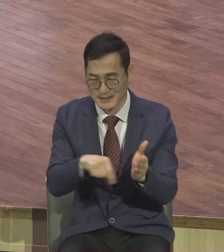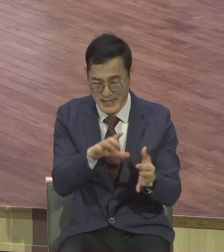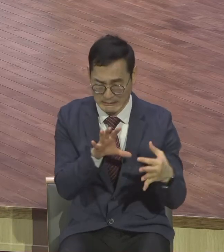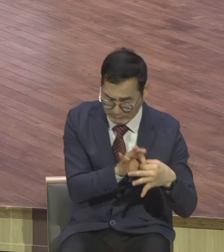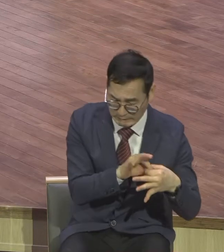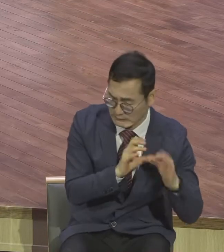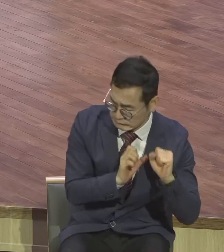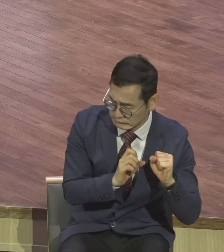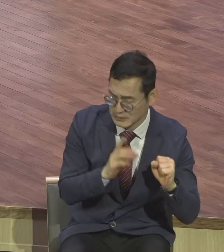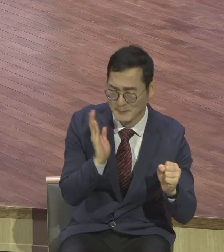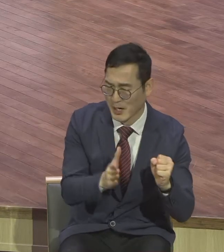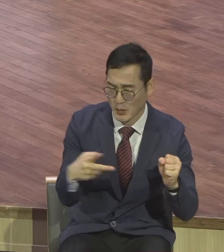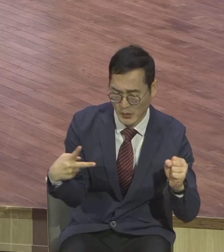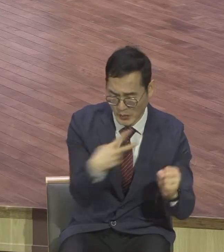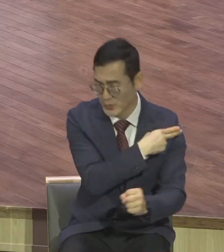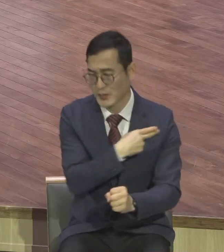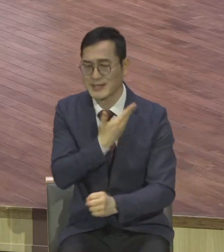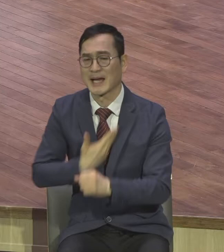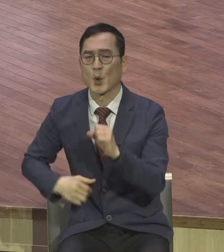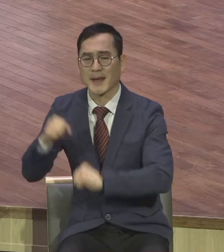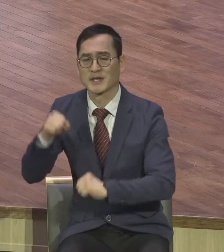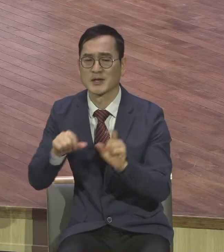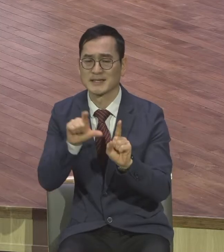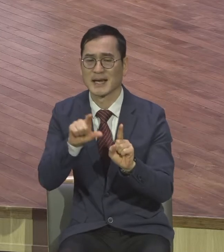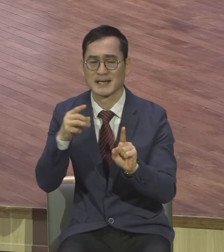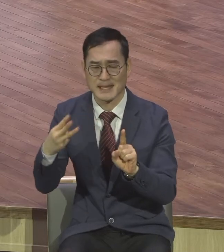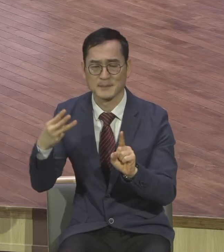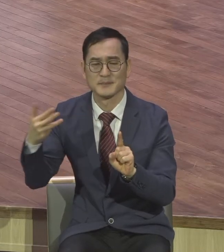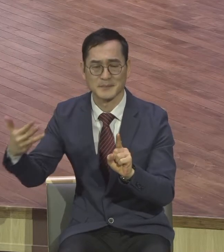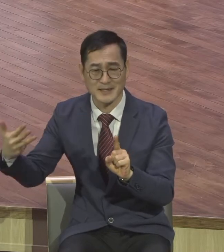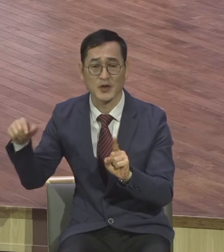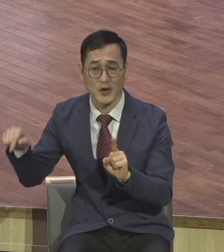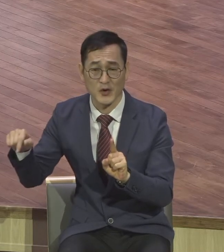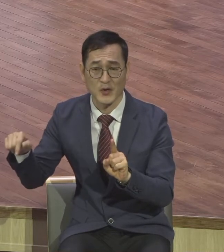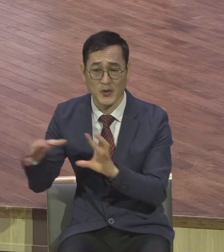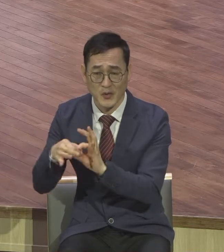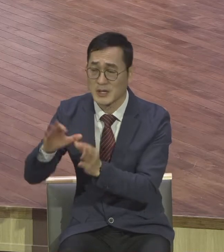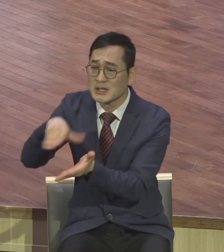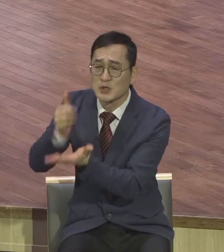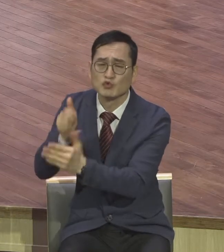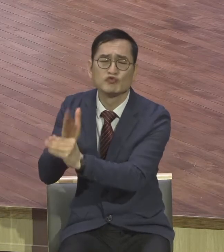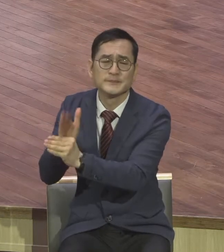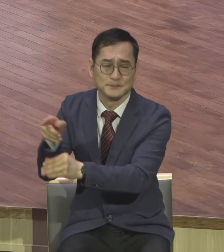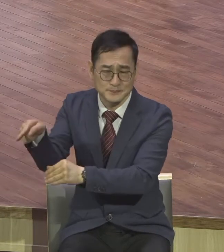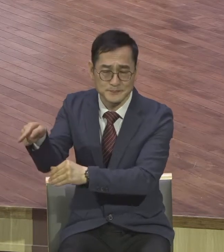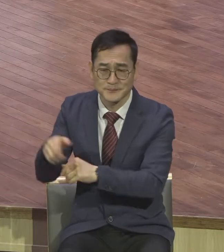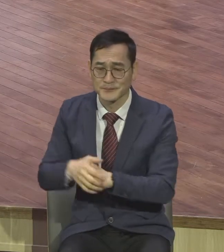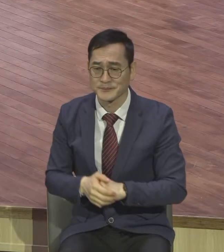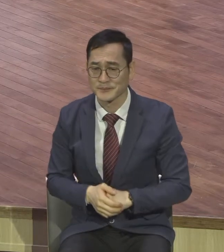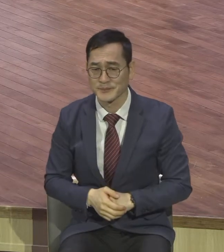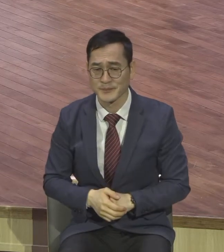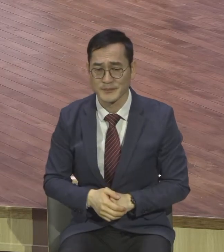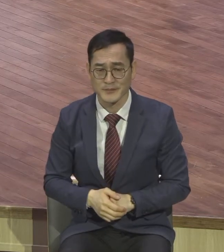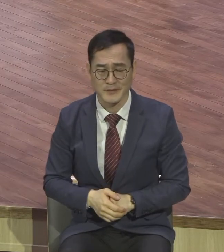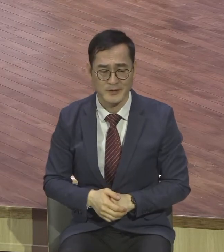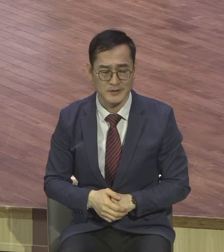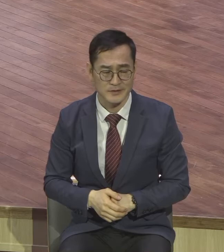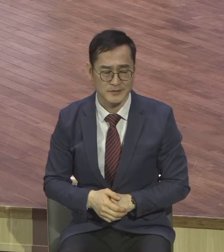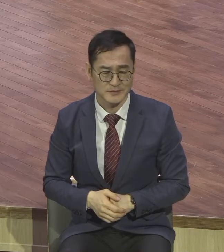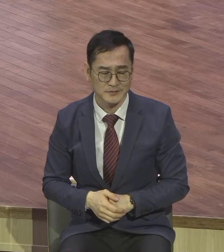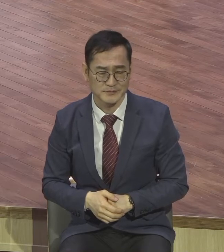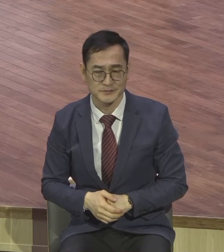1장 1절 3절 8절로 들어가야 돼요 그리스도 아멘 이 속에 싹 온 예수